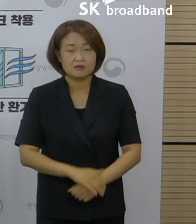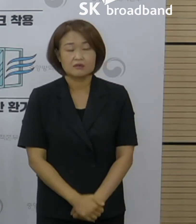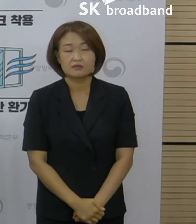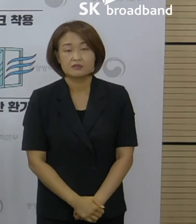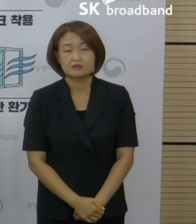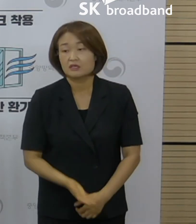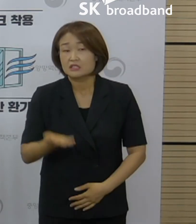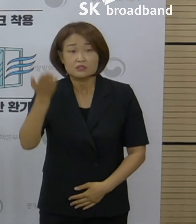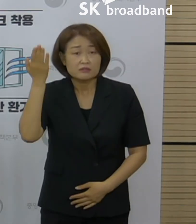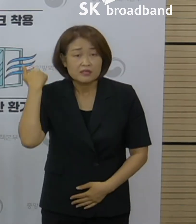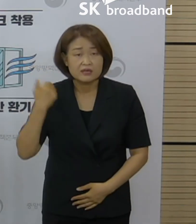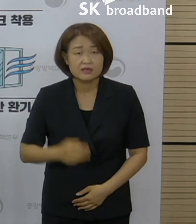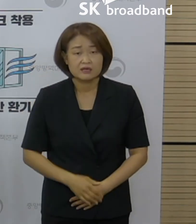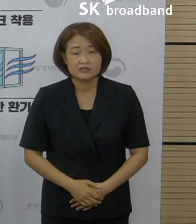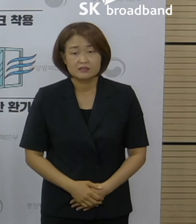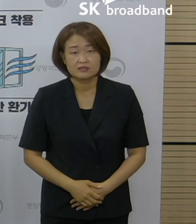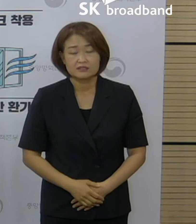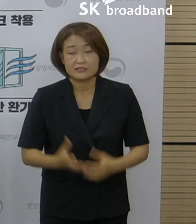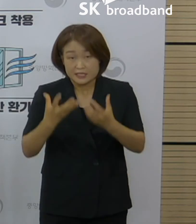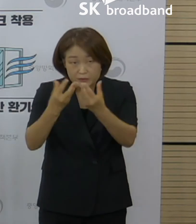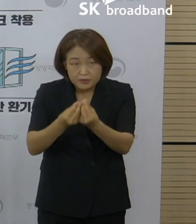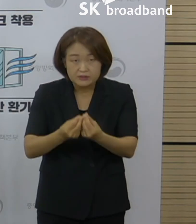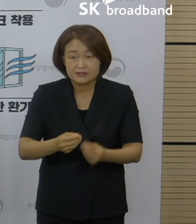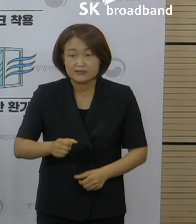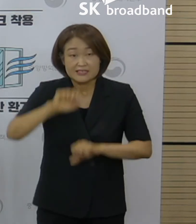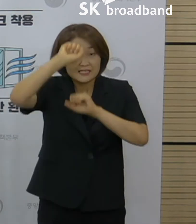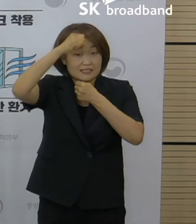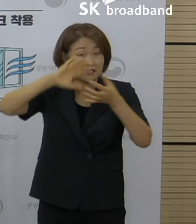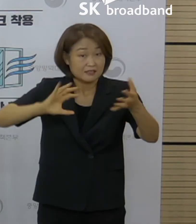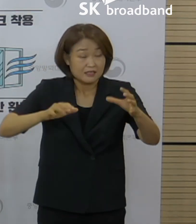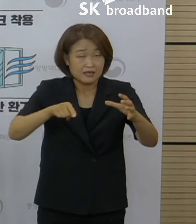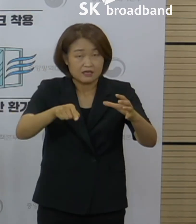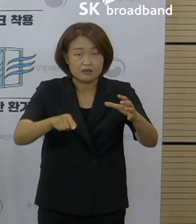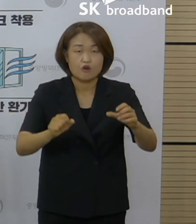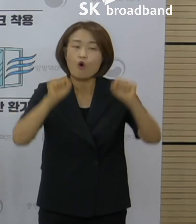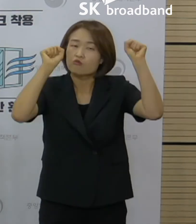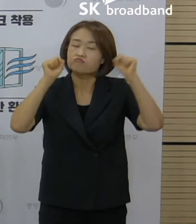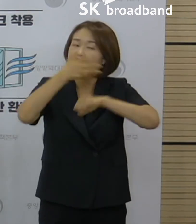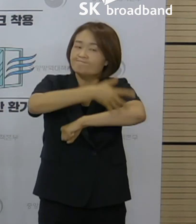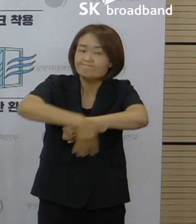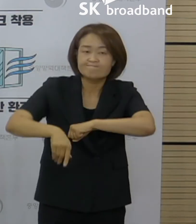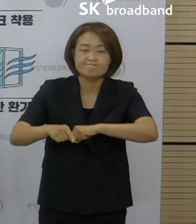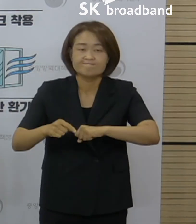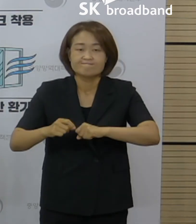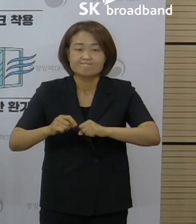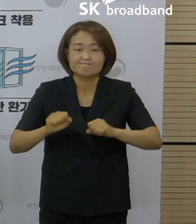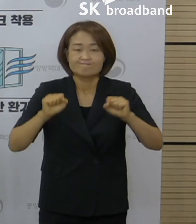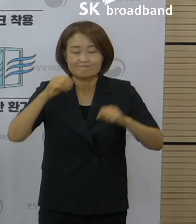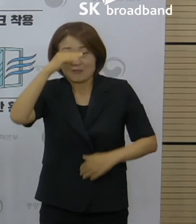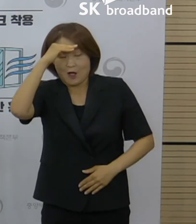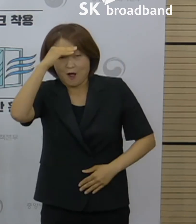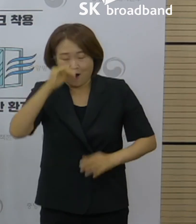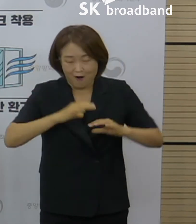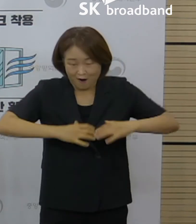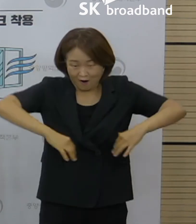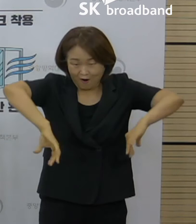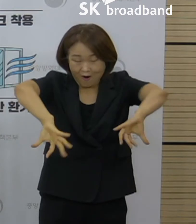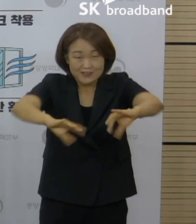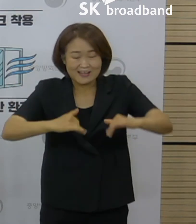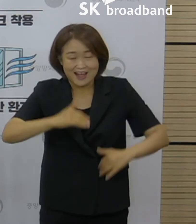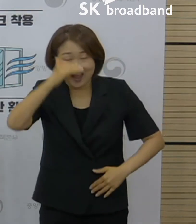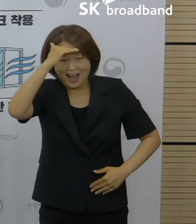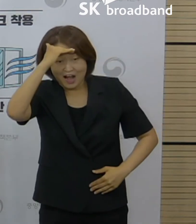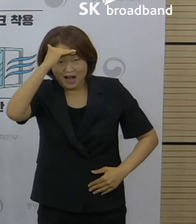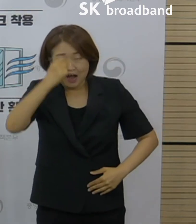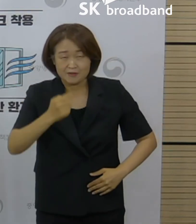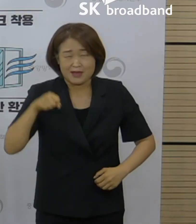과거 코로나19 유행 초기에 예를 들어서 이탈리아 같은 경우 심지어 스포츠 경기에 모인 관중을 통해서도 폭발적인 코어